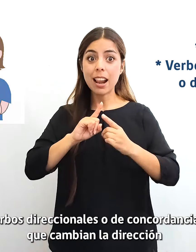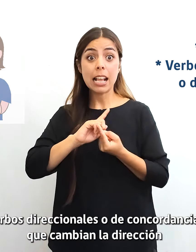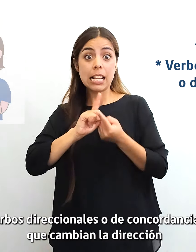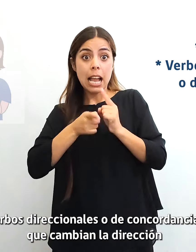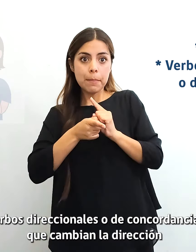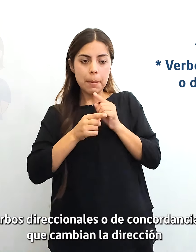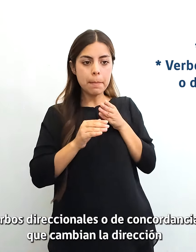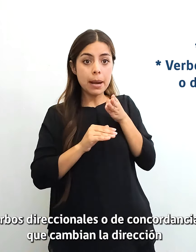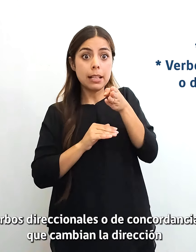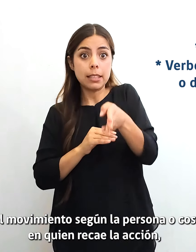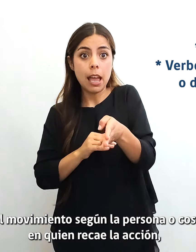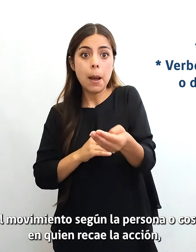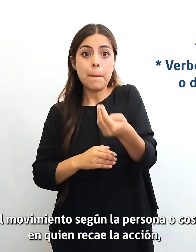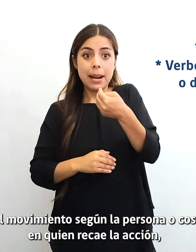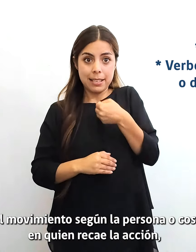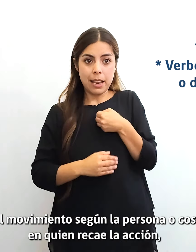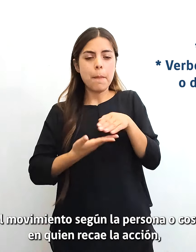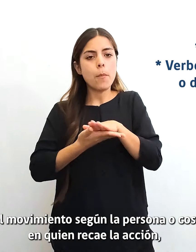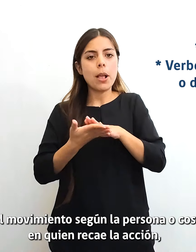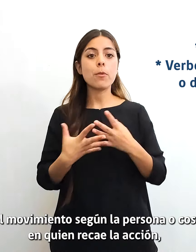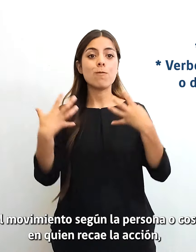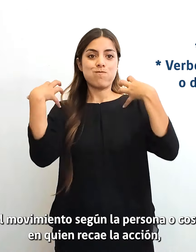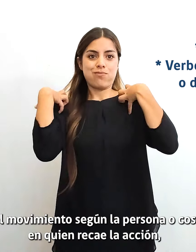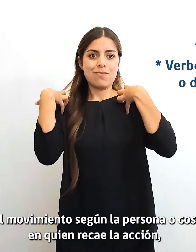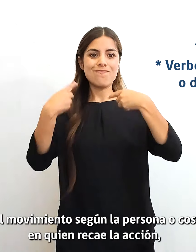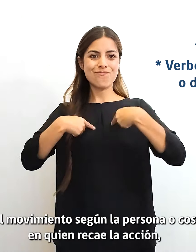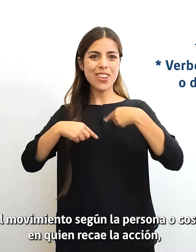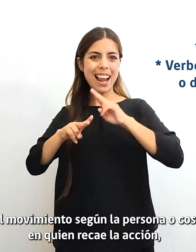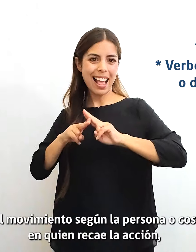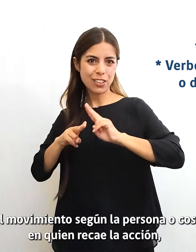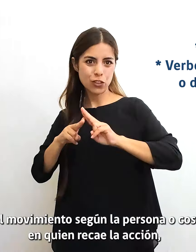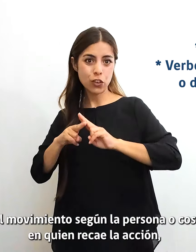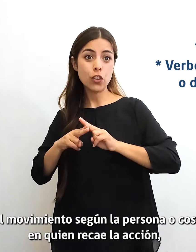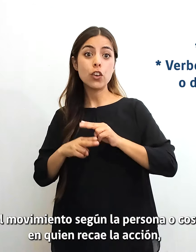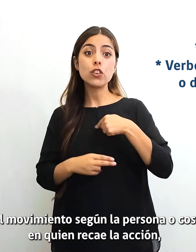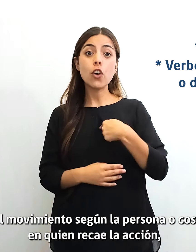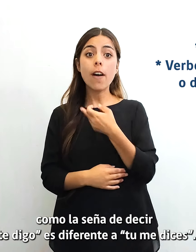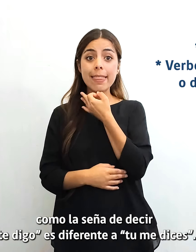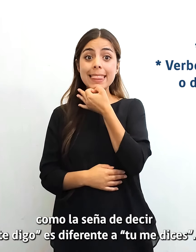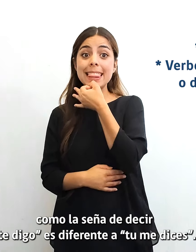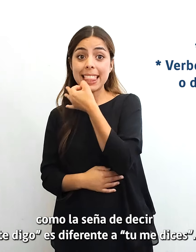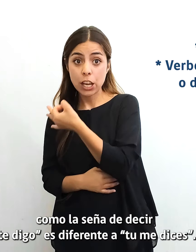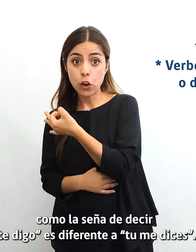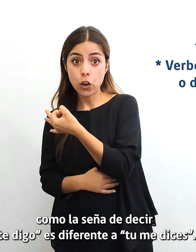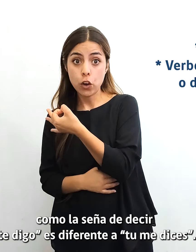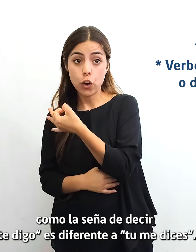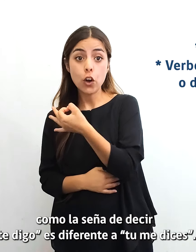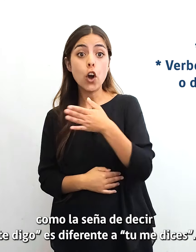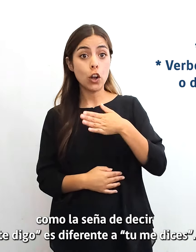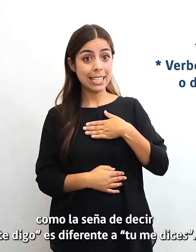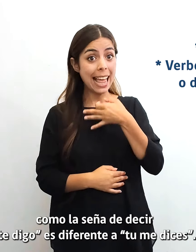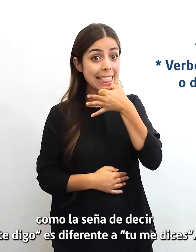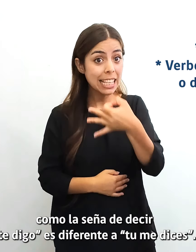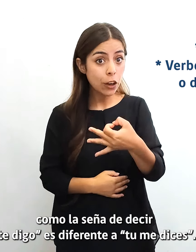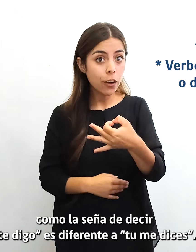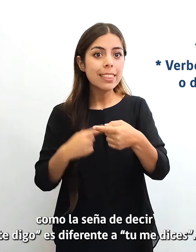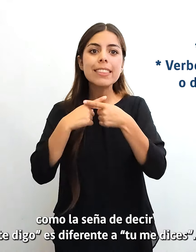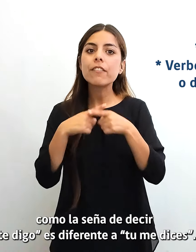que cambian la dirección del movimiento según la persona o cosa en quien recae la acción, como la seña de decir, te digo,